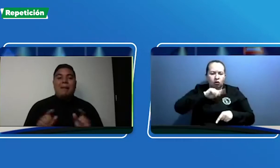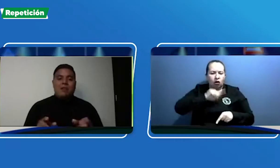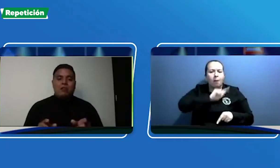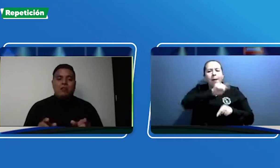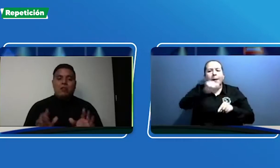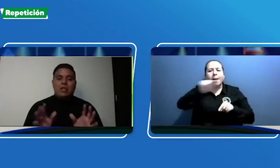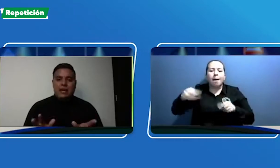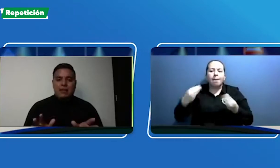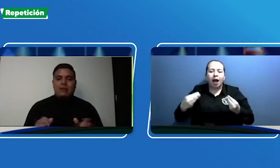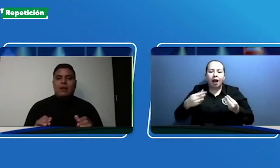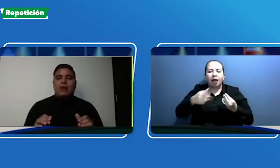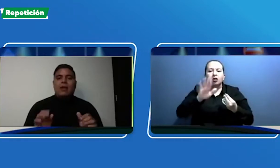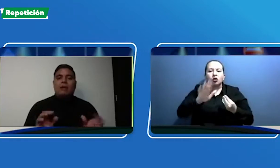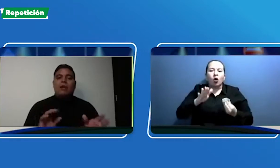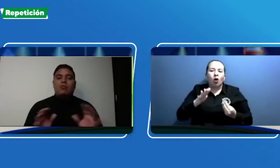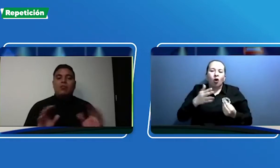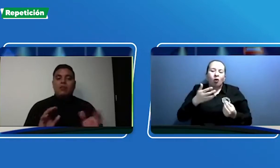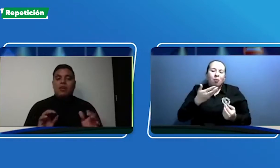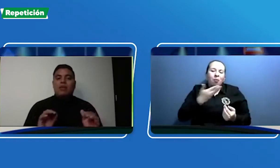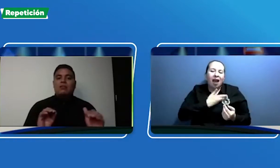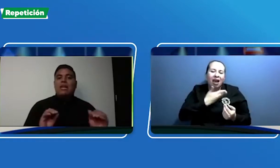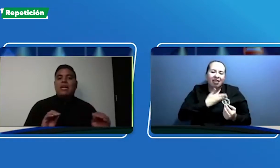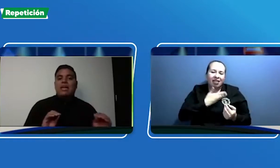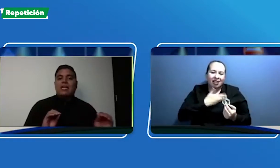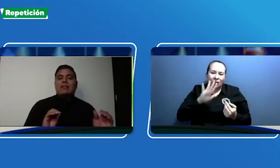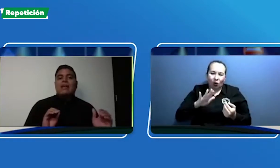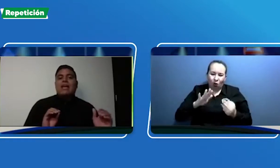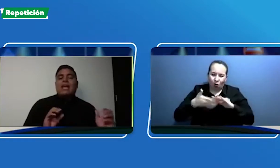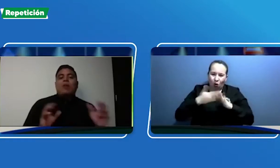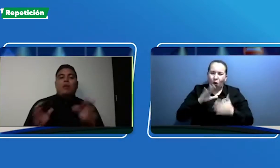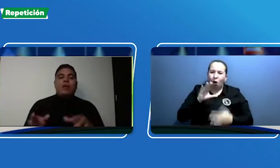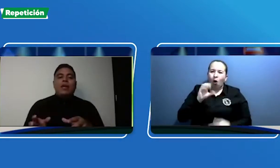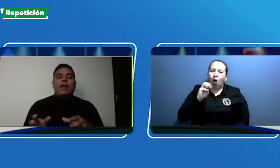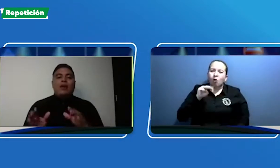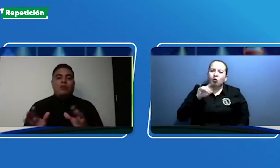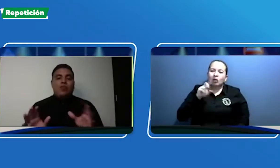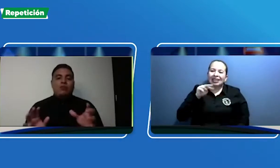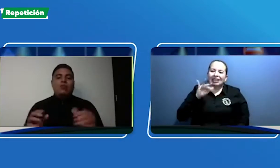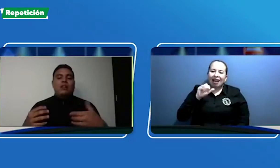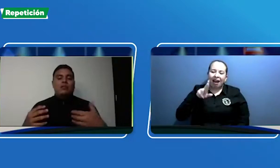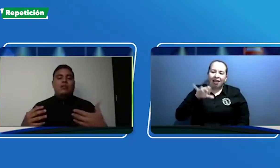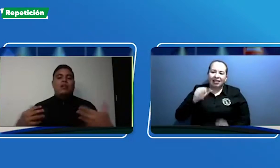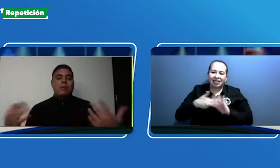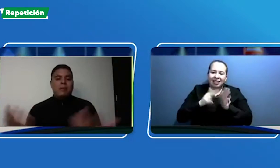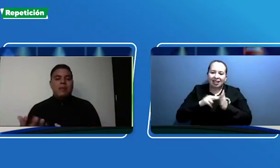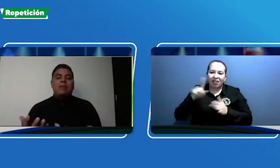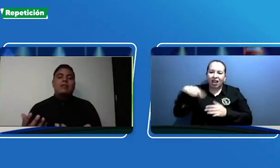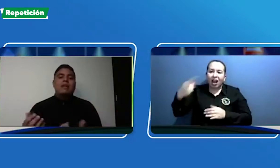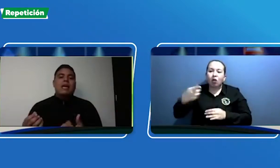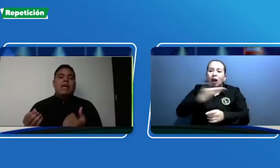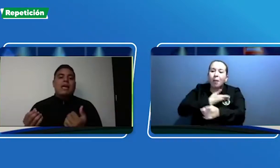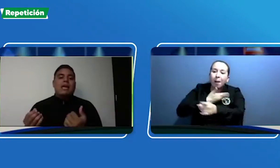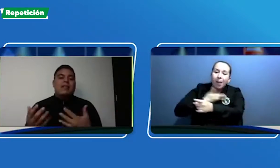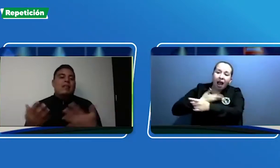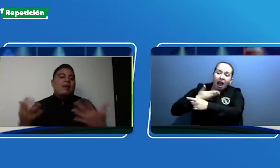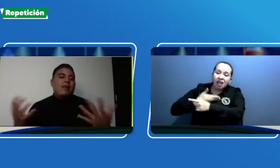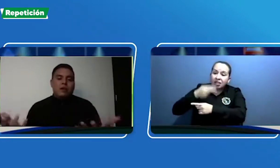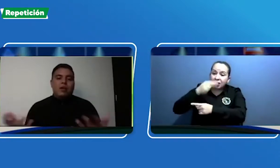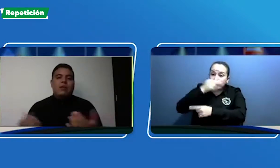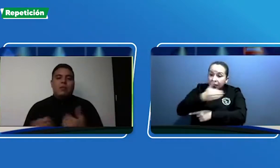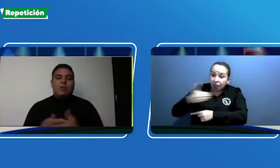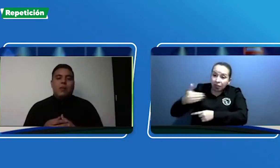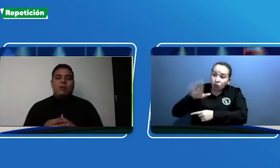a madres comunitarias las madres comunitarias son aquellas que cuidan a los hijos de las otras mamitas que están